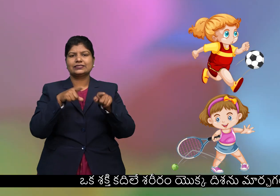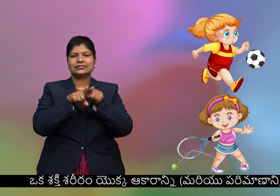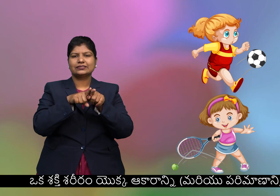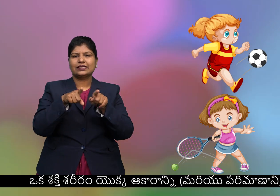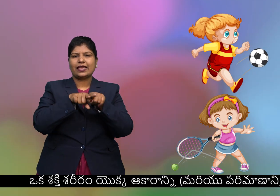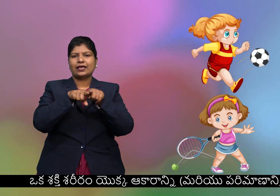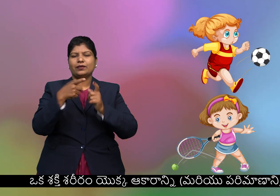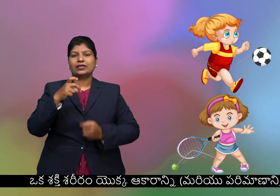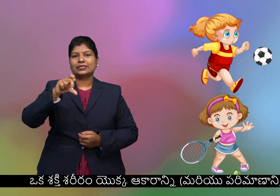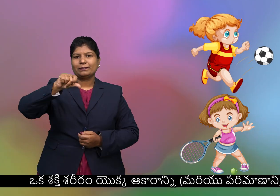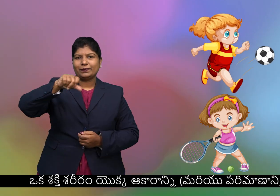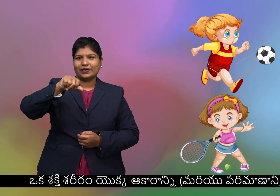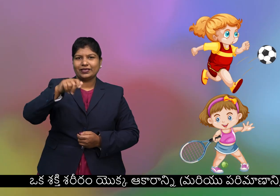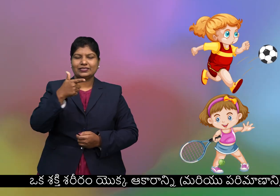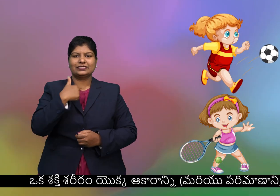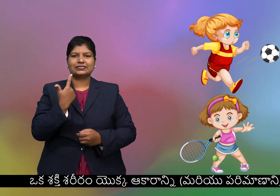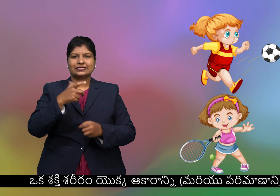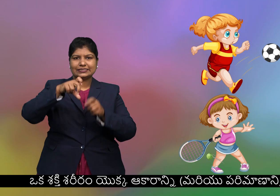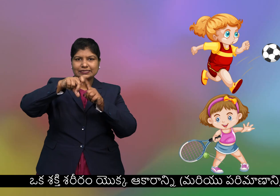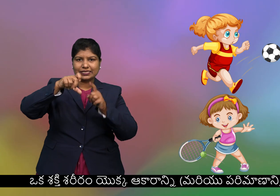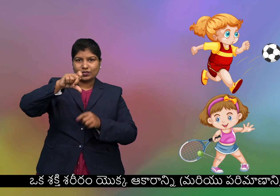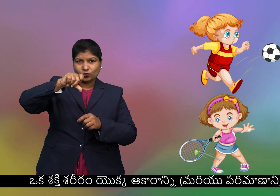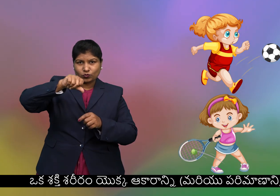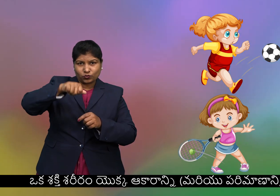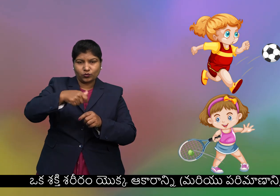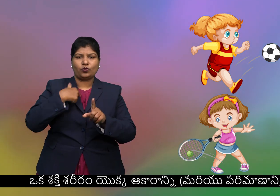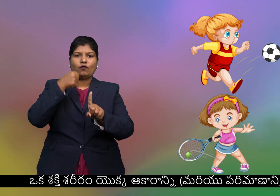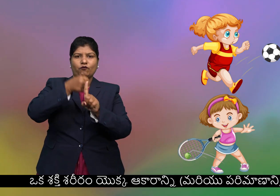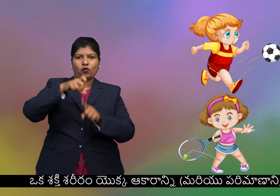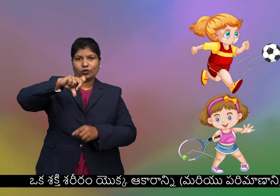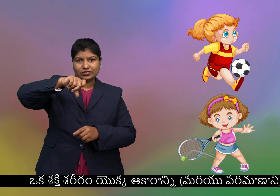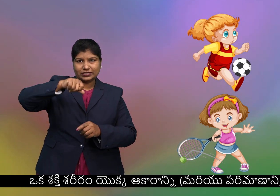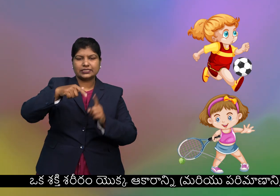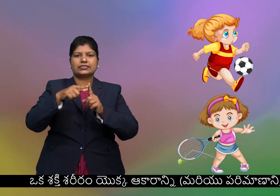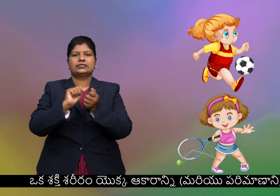ఒక శక్తి శరీరం యొక్క ఆకారాన్ని మరియు పరిమాణాన్ని మార్చగలదు.